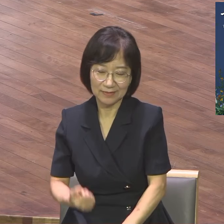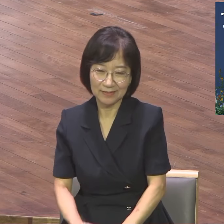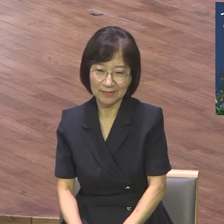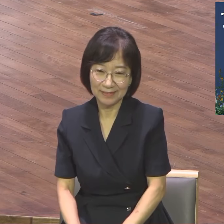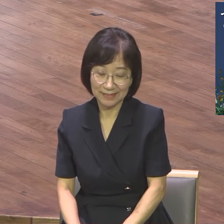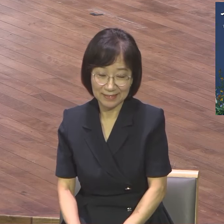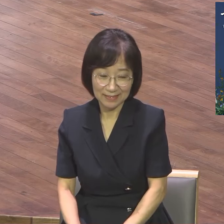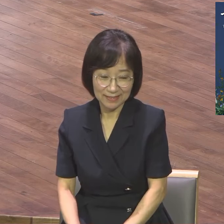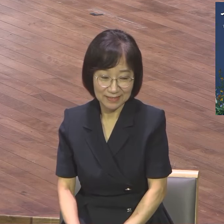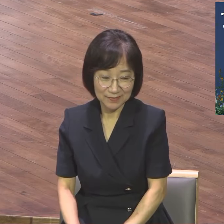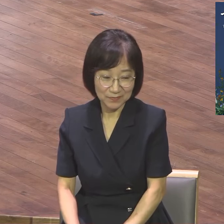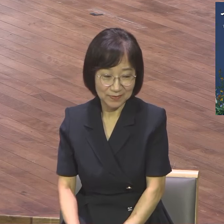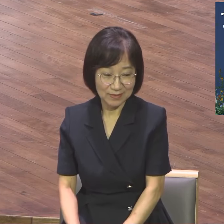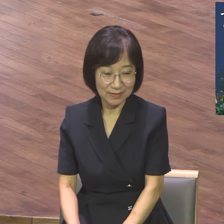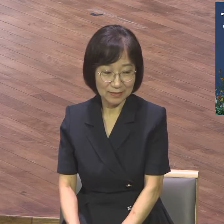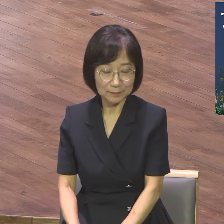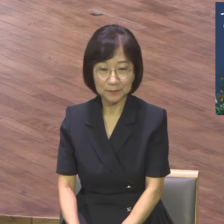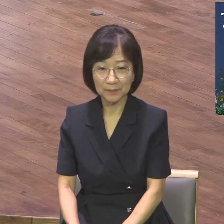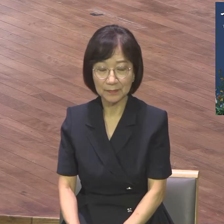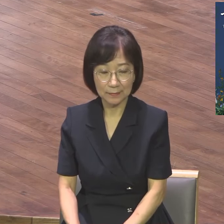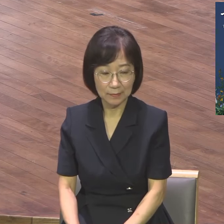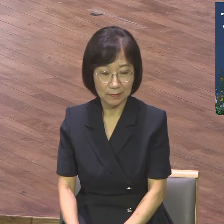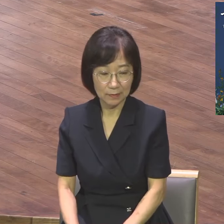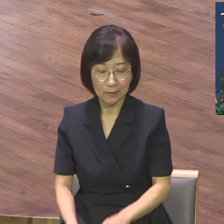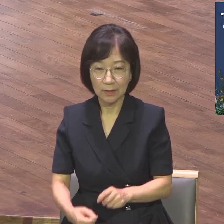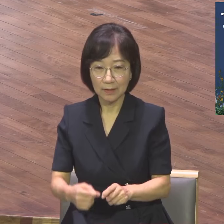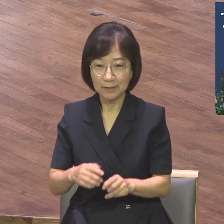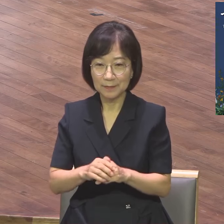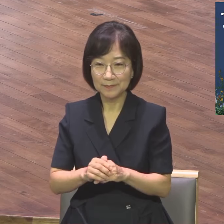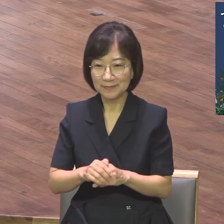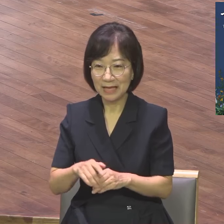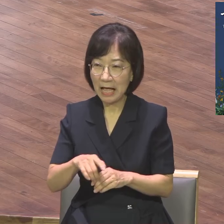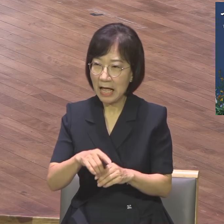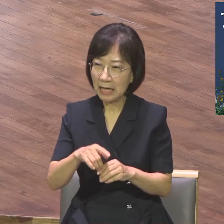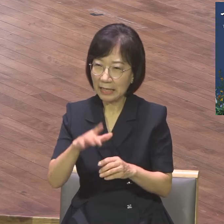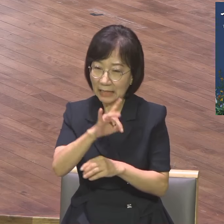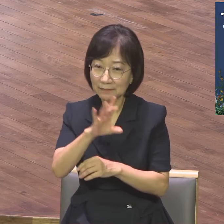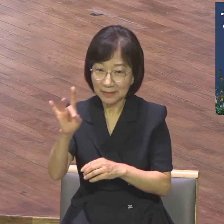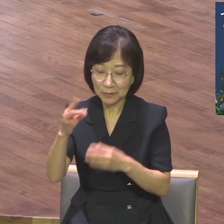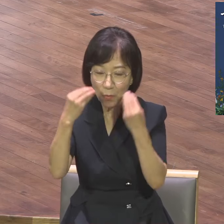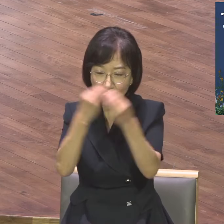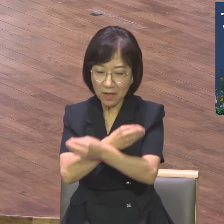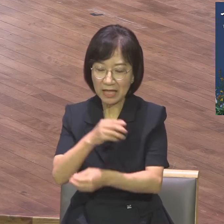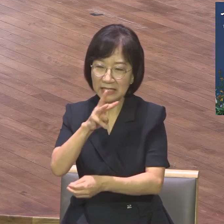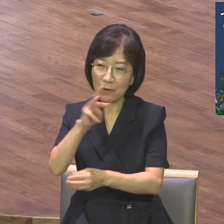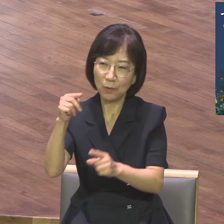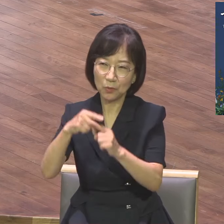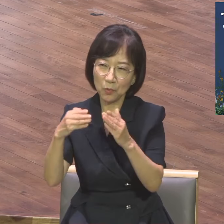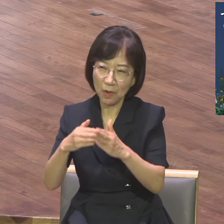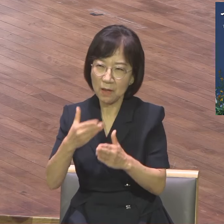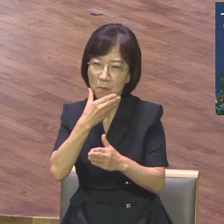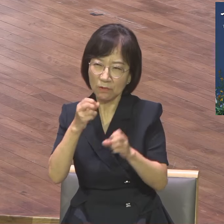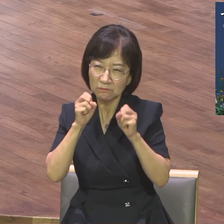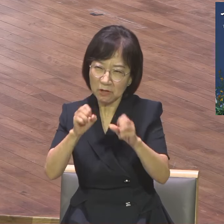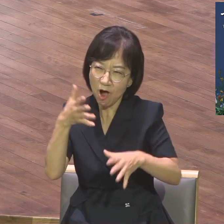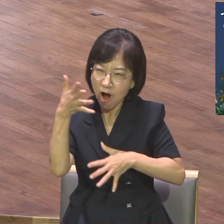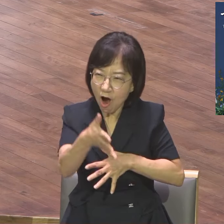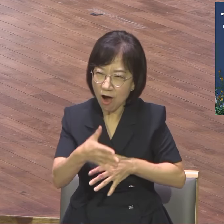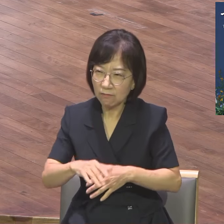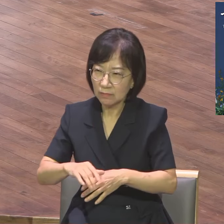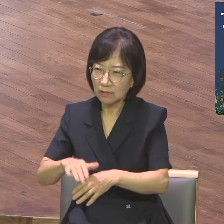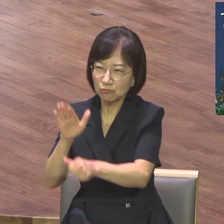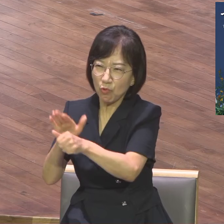교회 온 지 얼마 안 되는 분들 볼게요. 외운 게 아니라 구제를 하나 구제하고 있습니다. 그 정도가 아니고 복지관을 하고 있습니다. 전